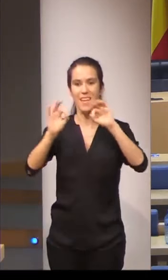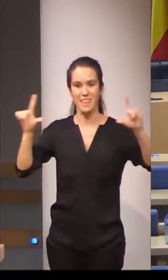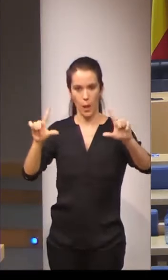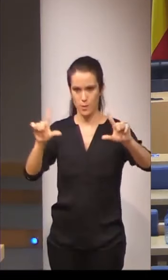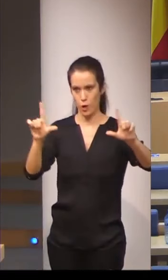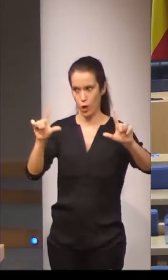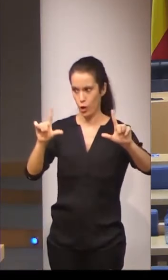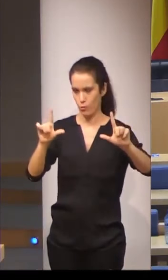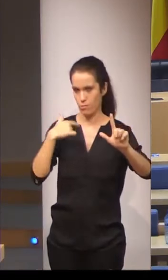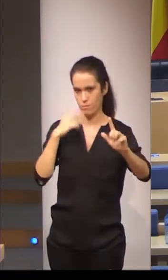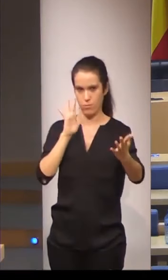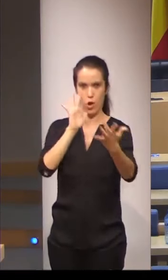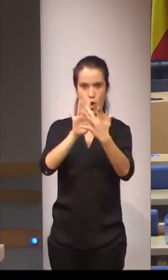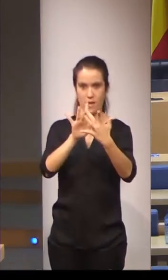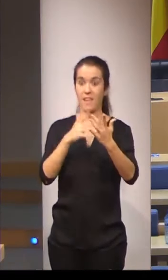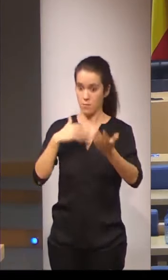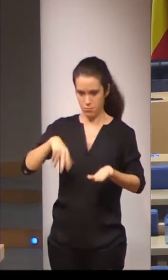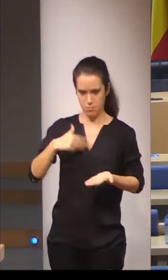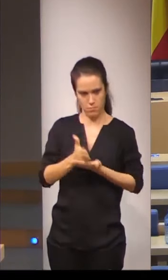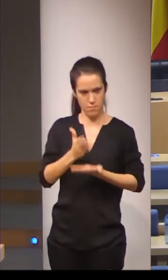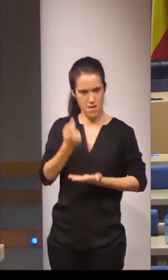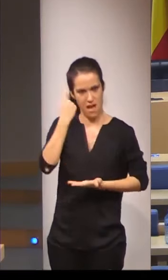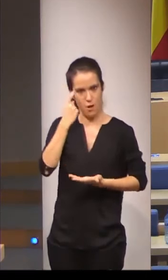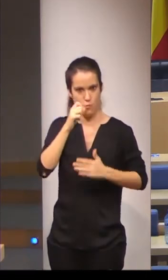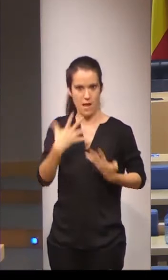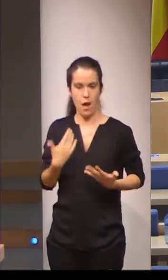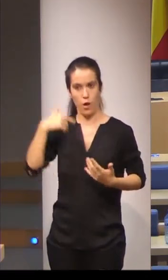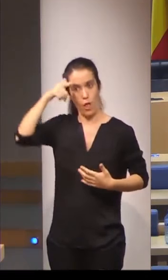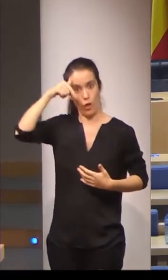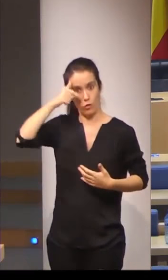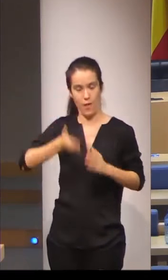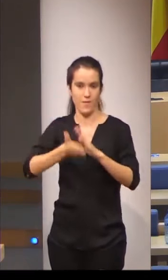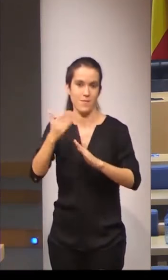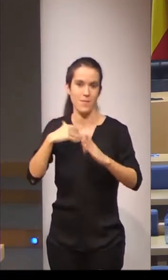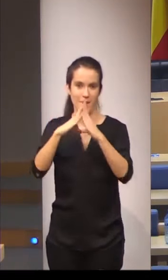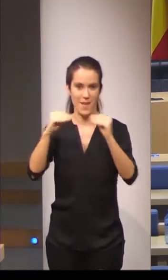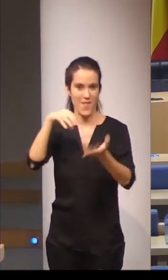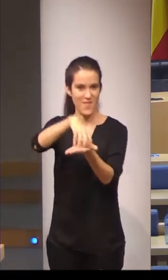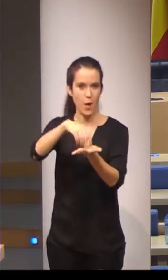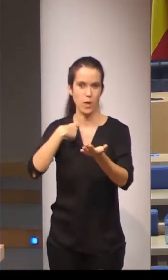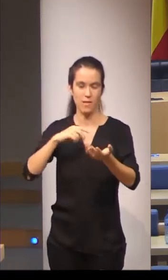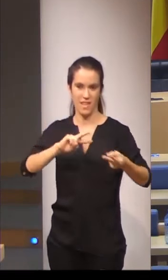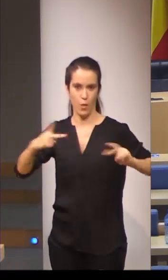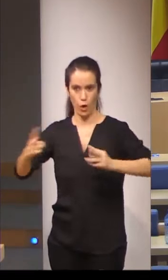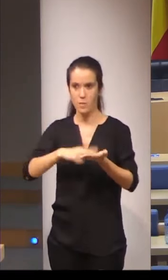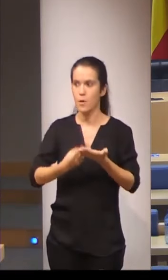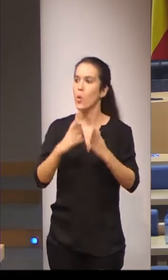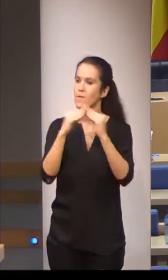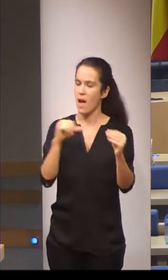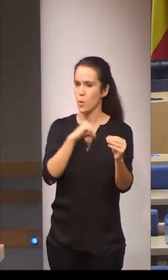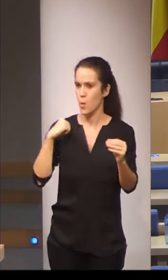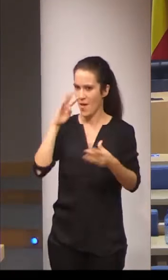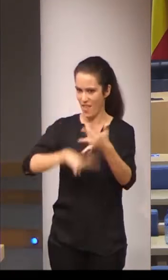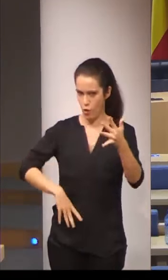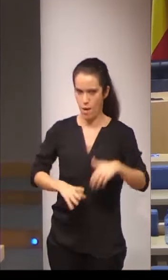conectada. Es estudiante de doctorado por la Facultad de Traducción e Interpretación por la Universidad Autónoma de Barcelona,